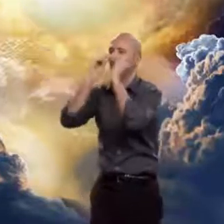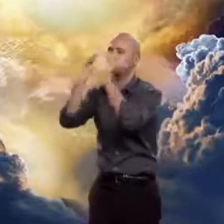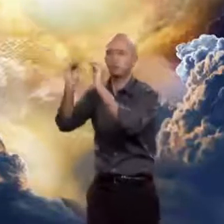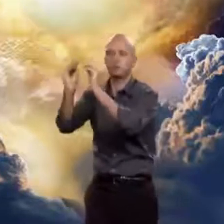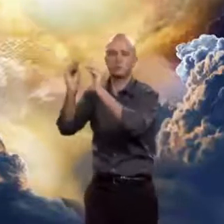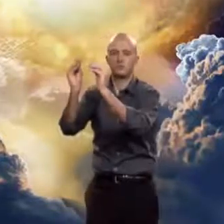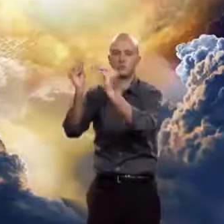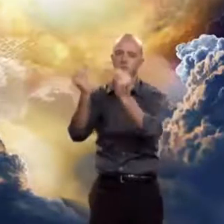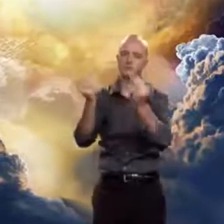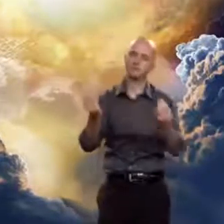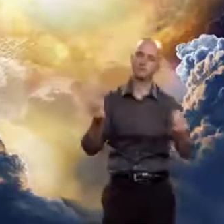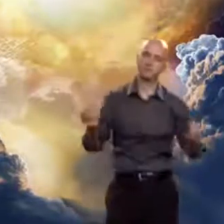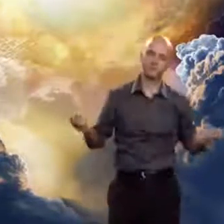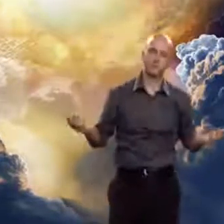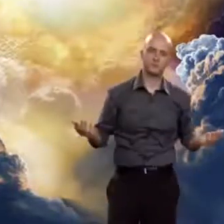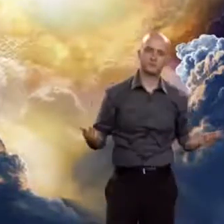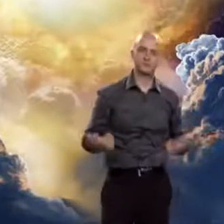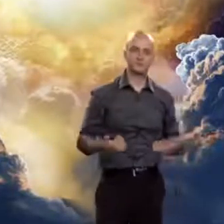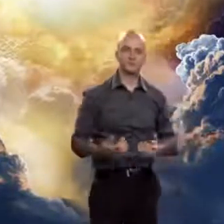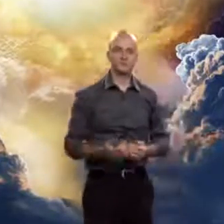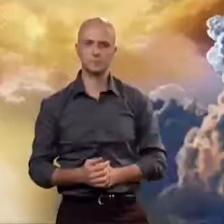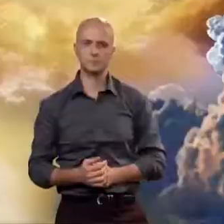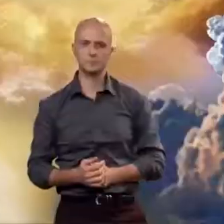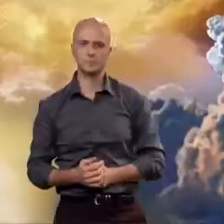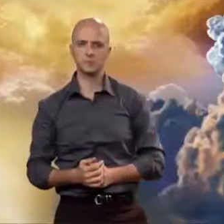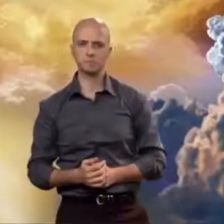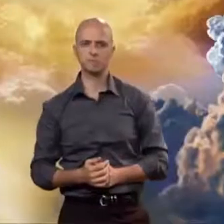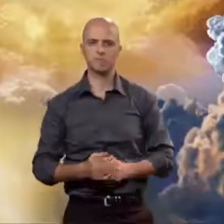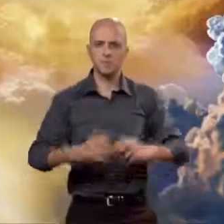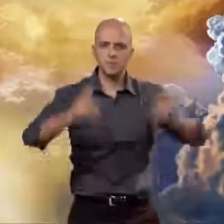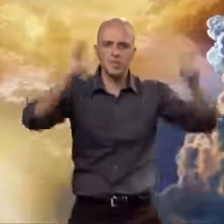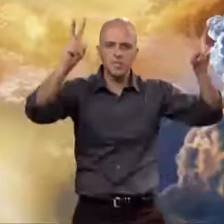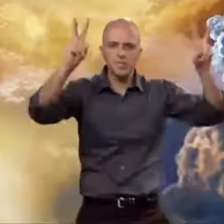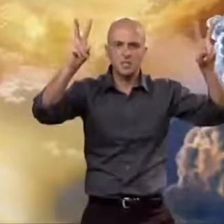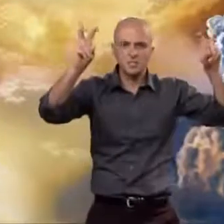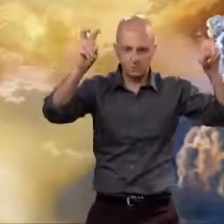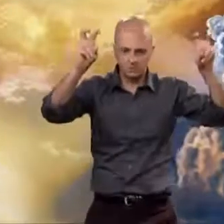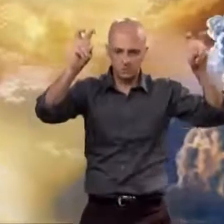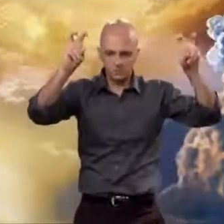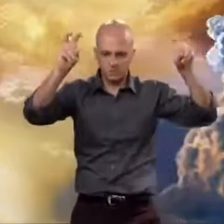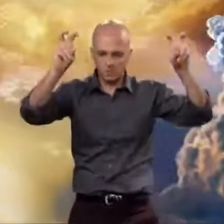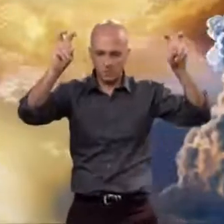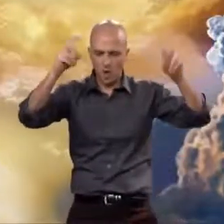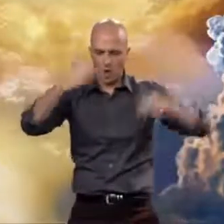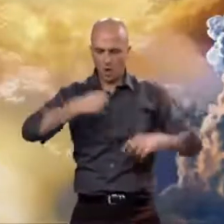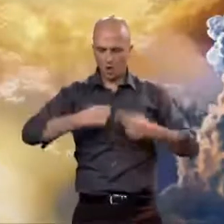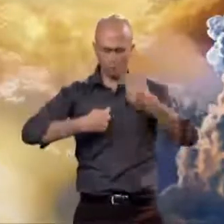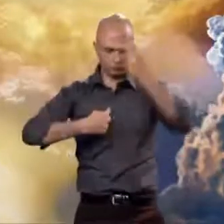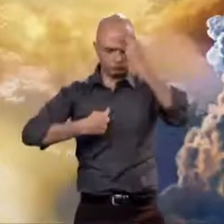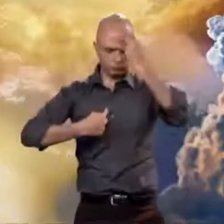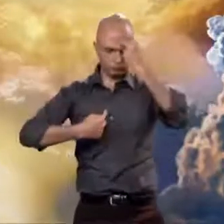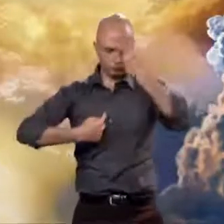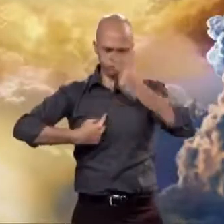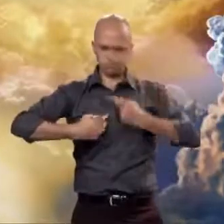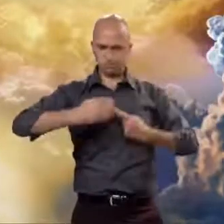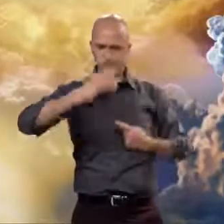os ensinos bíblicos conforme interpretados por sua religião. Multidões não ousam receber nada, ainda que